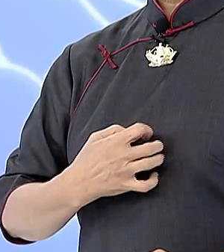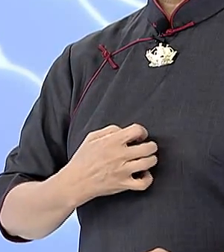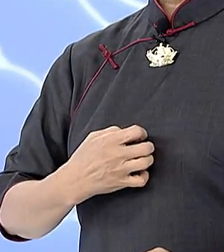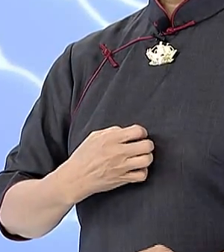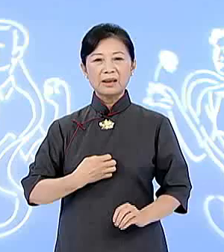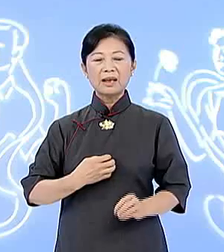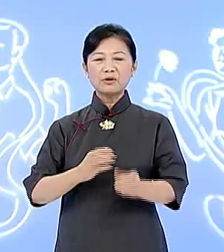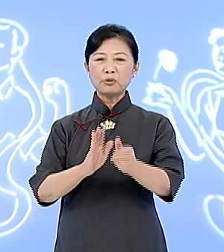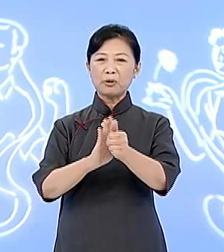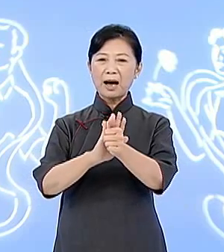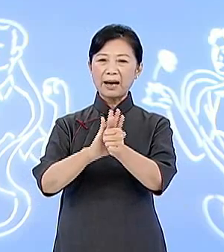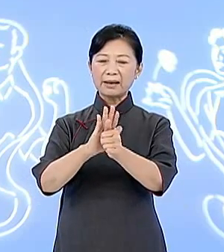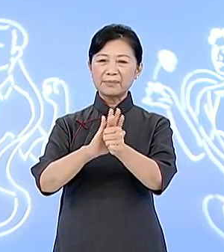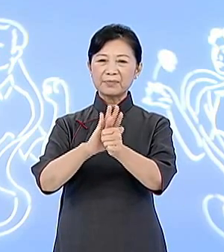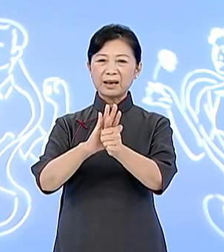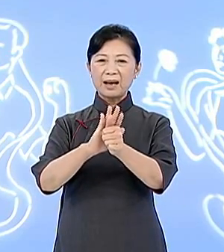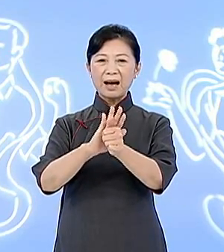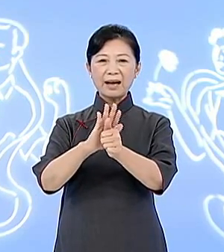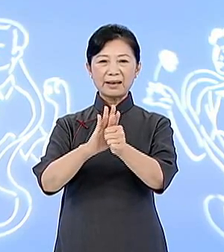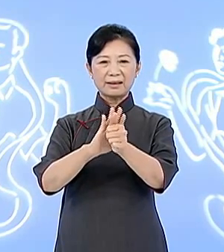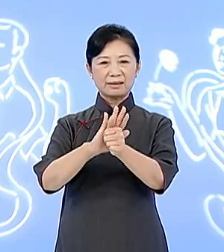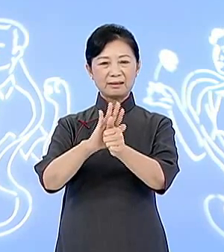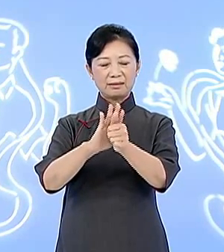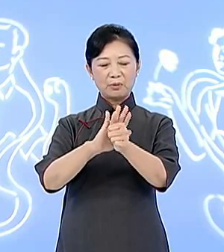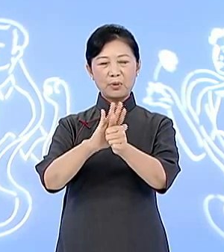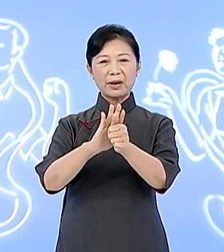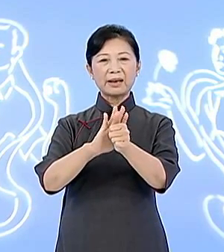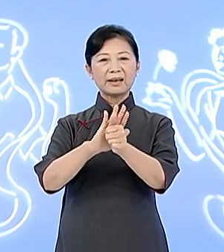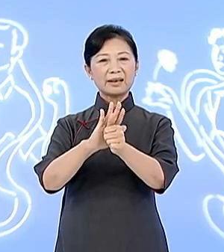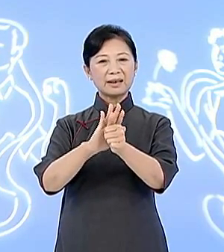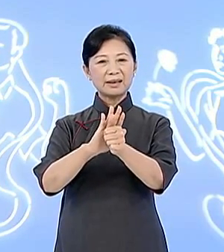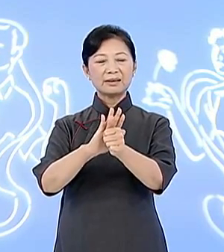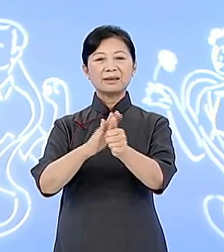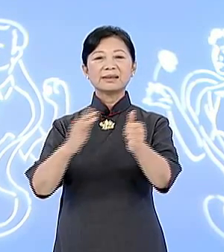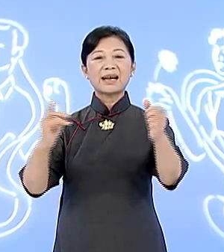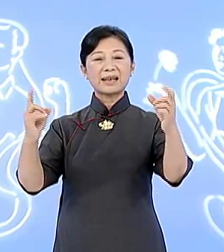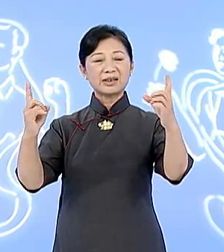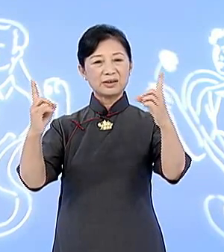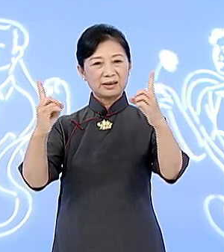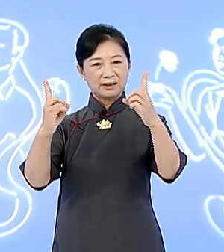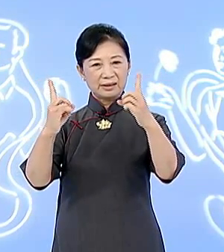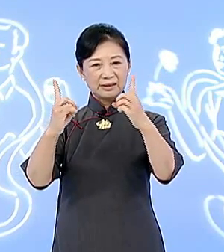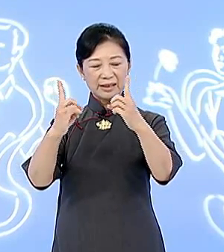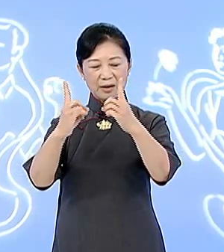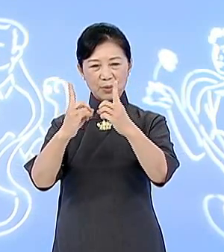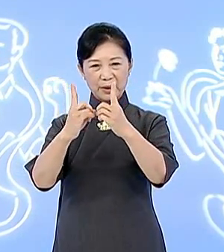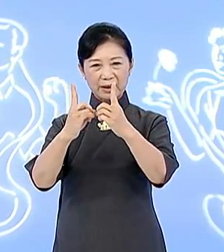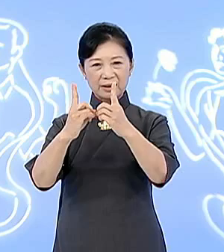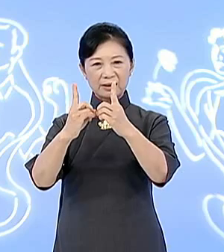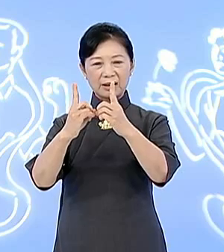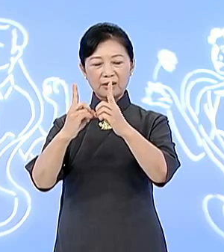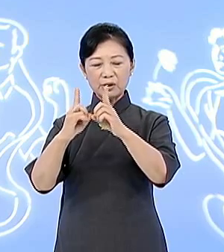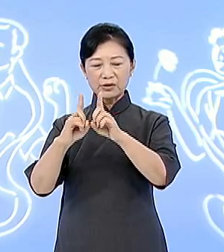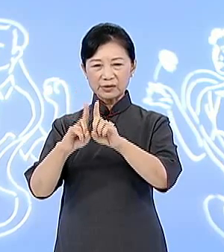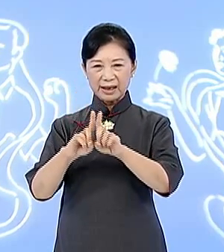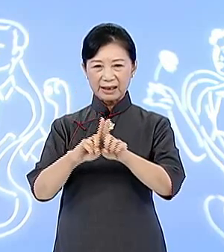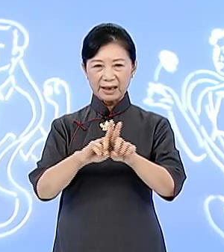球，那又有爱，爱会恨常去相会，然后一直在连